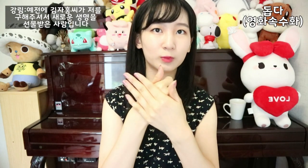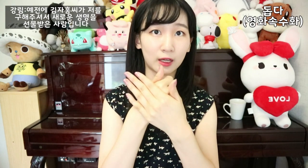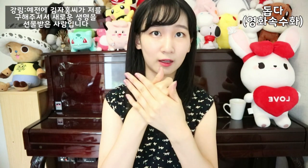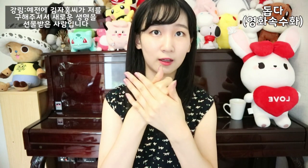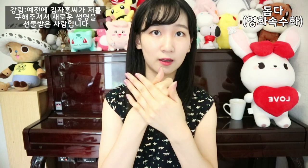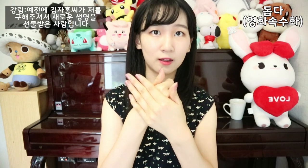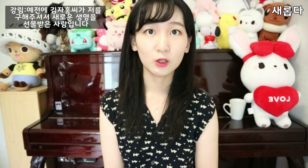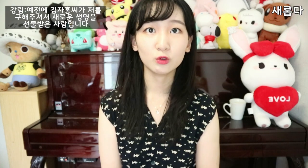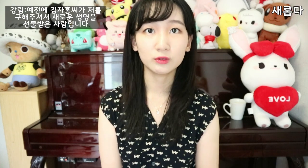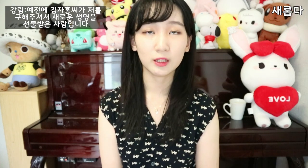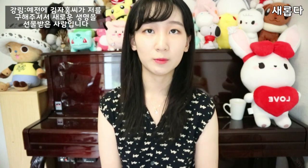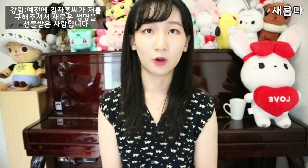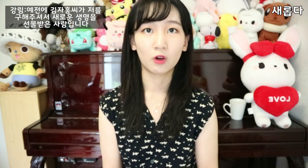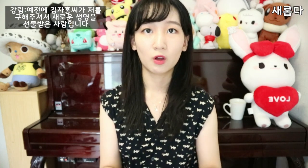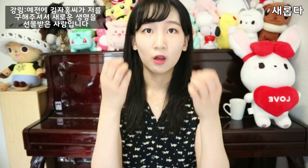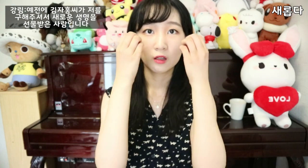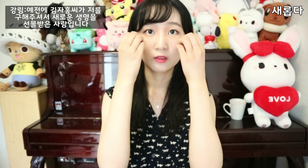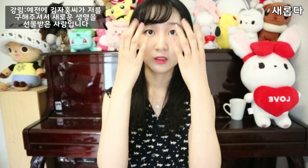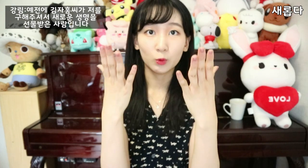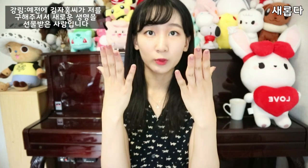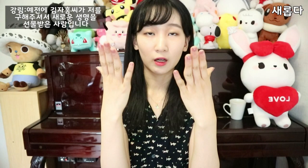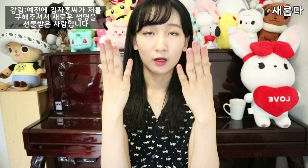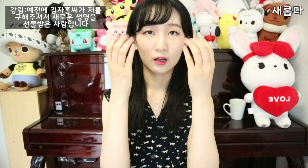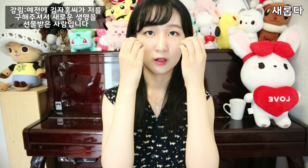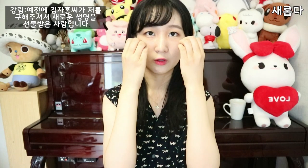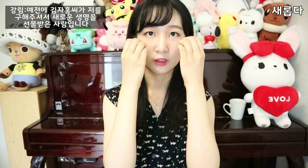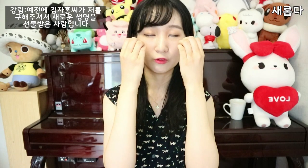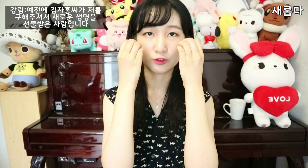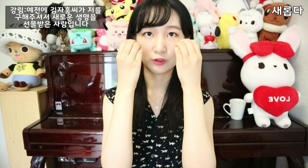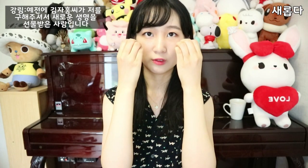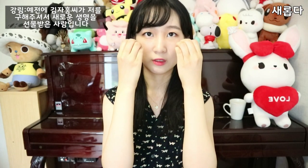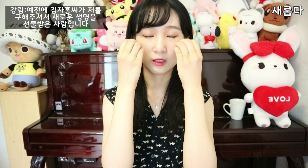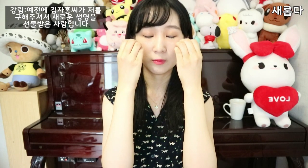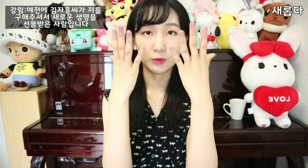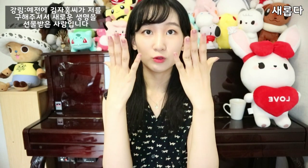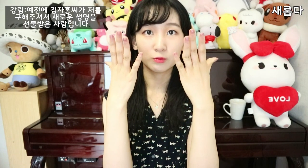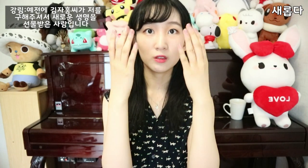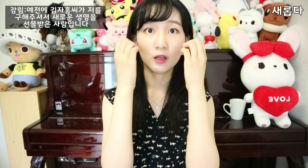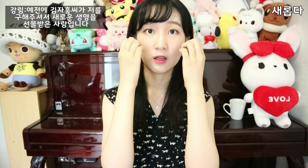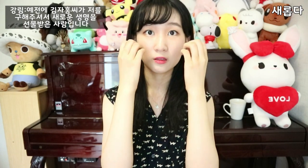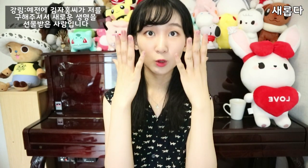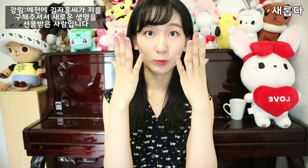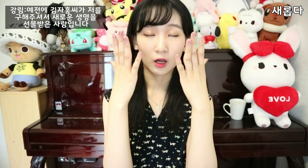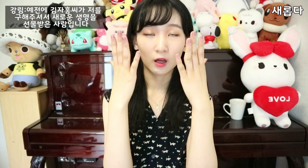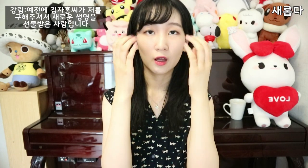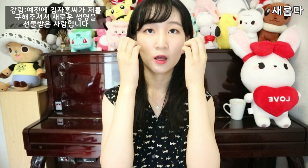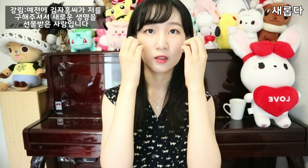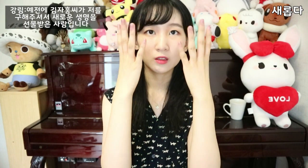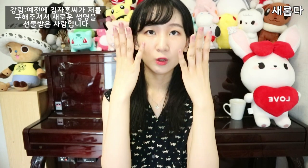돕다. 새로운 생명, 새롭다. 이렇게 웅크리고 있다가 펴주면 새롭다.